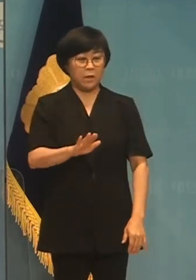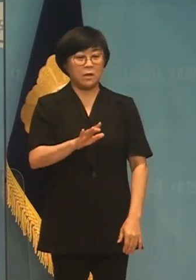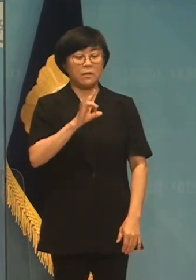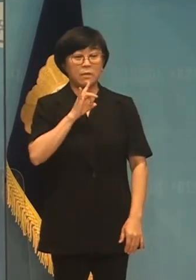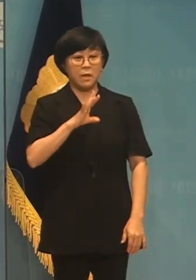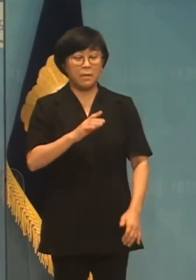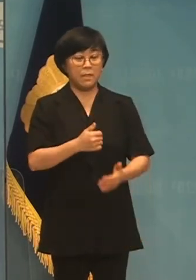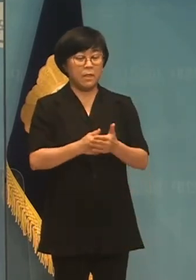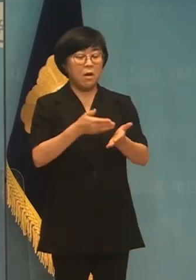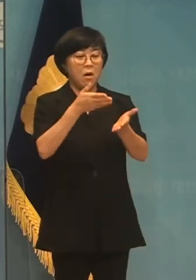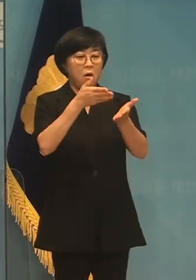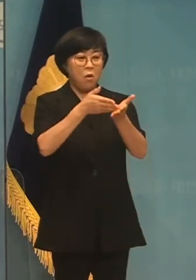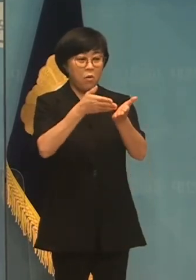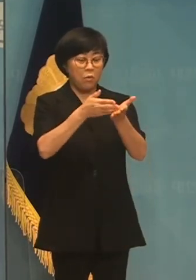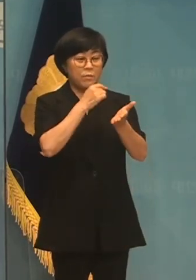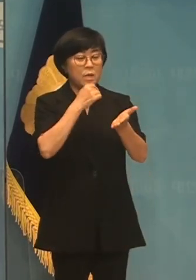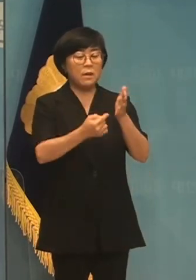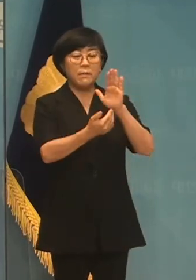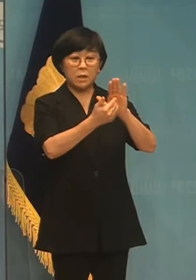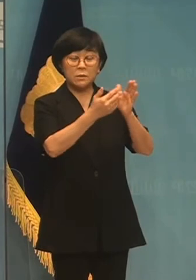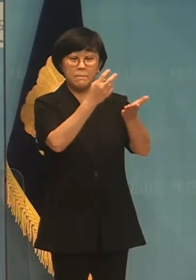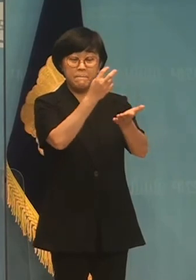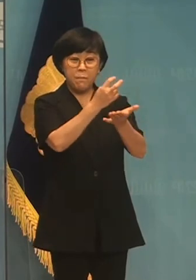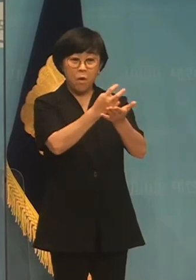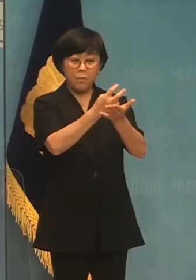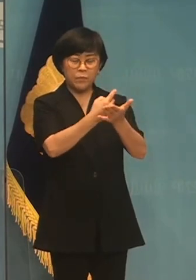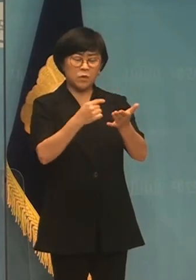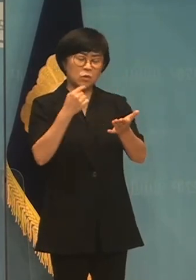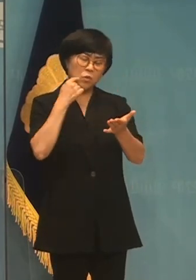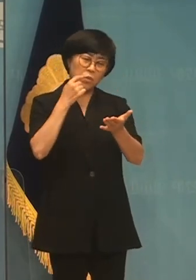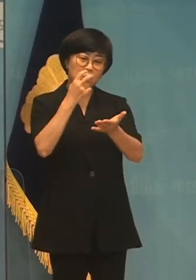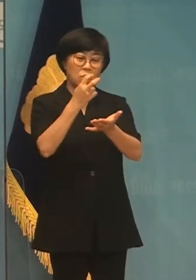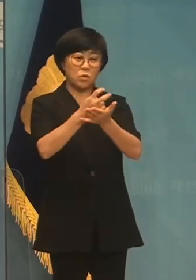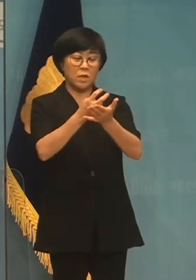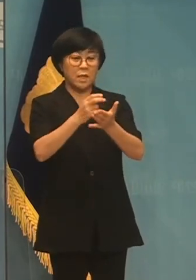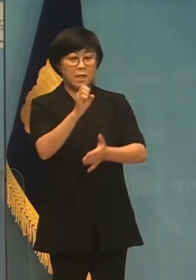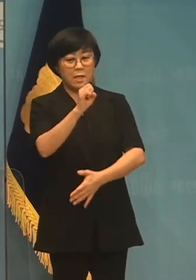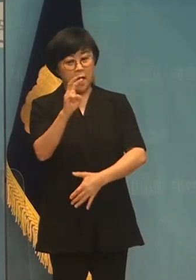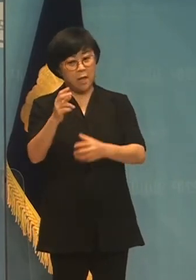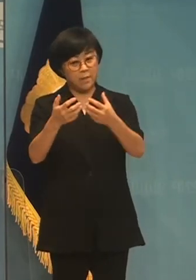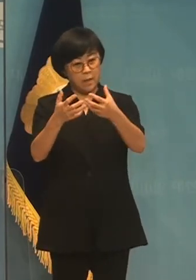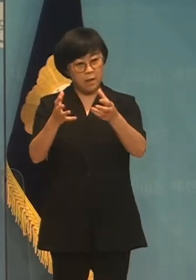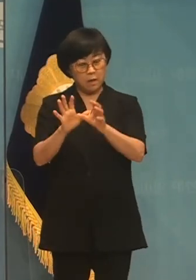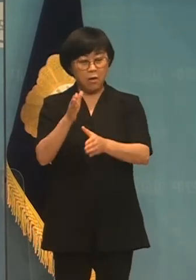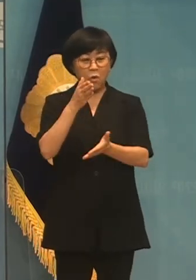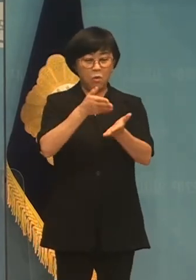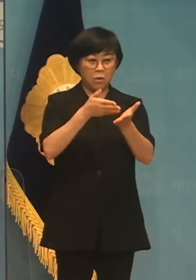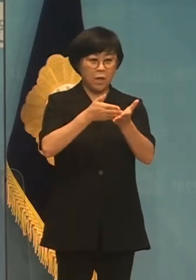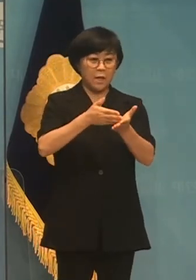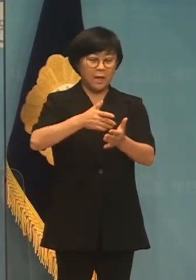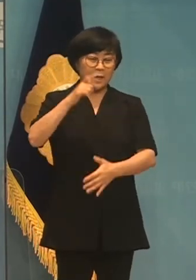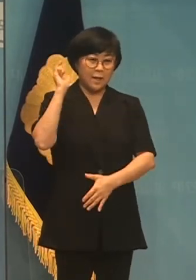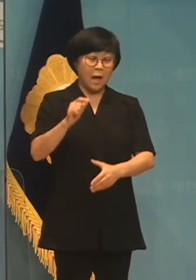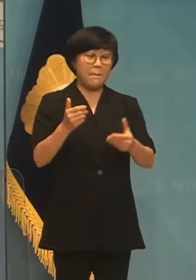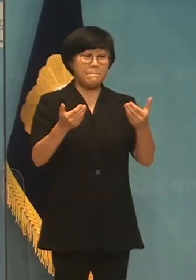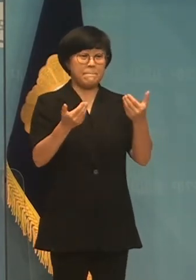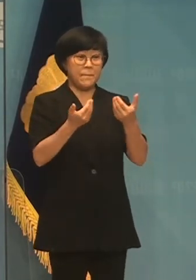다만 언론중재법 독소조항에 대한 야당과 언론계의 강한